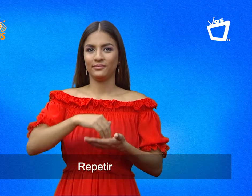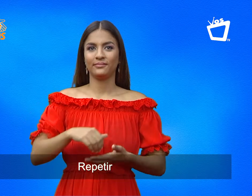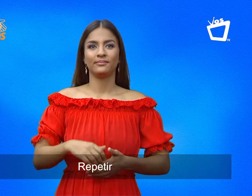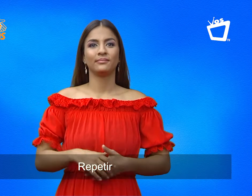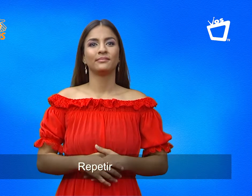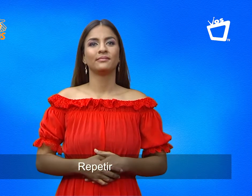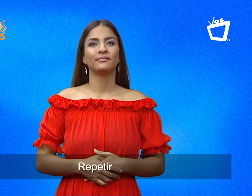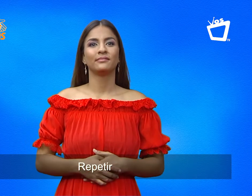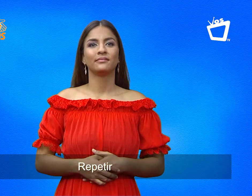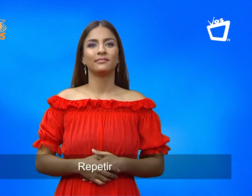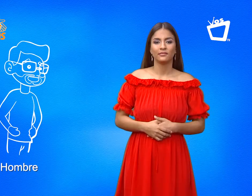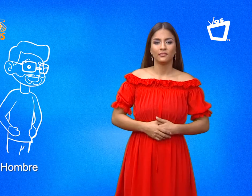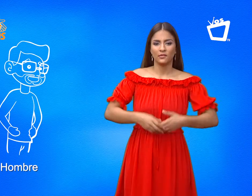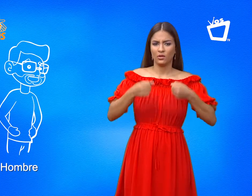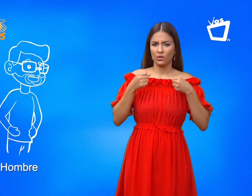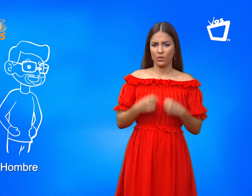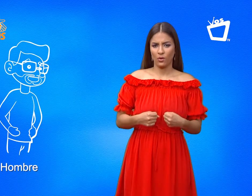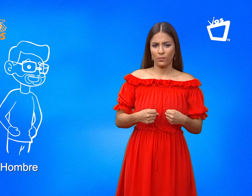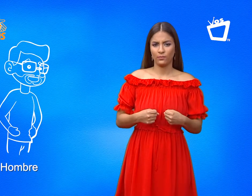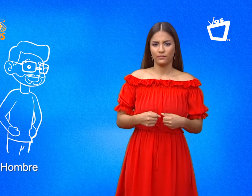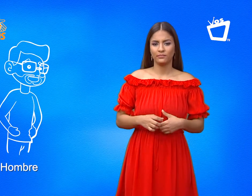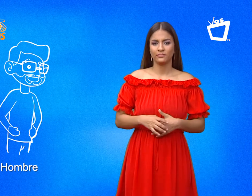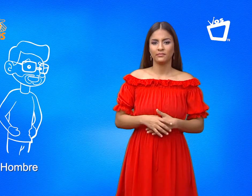y repetir hombre